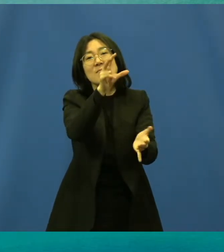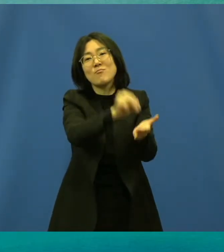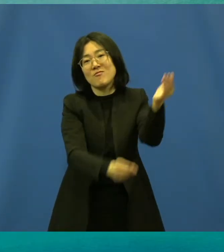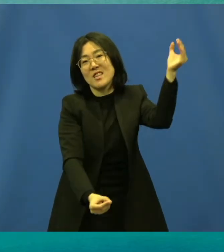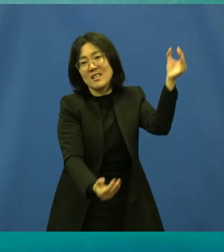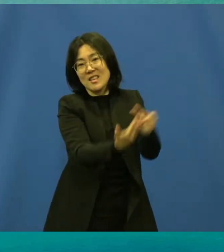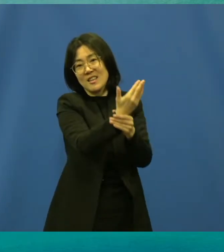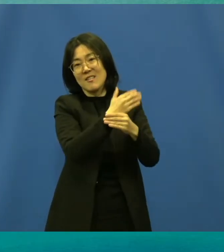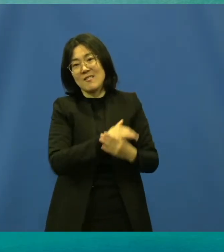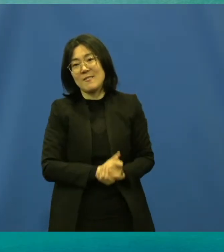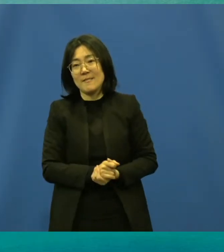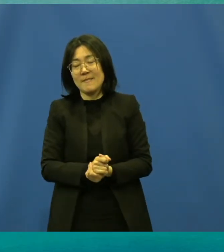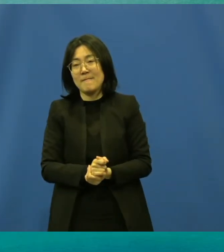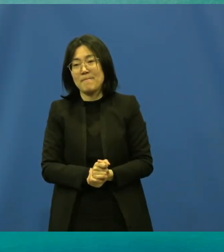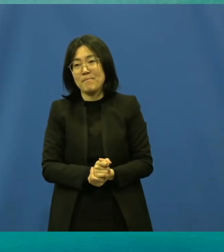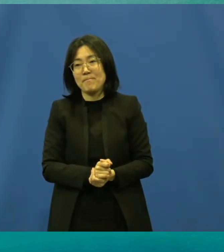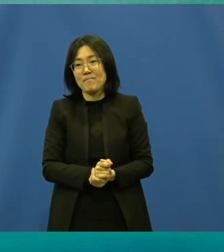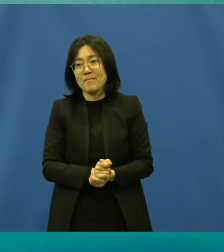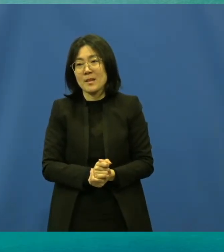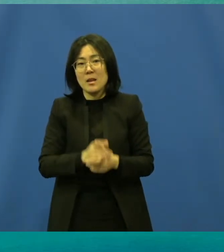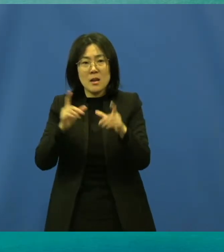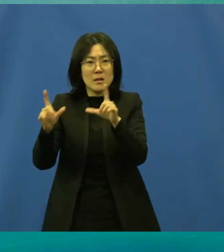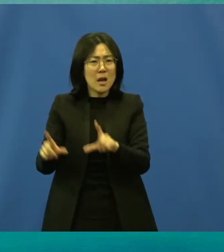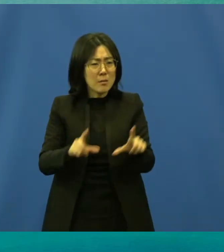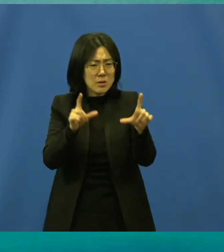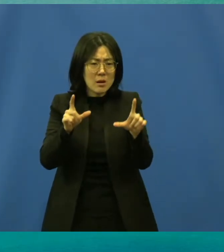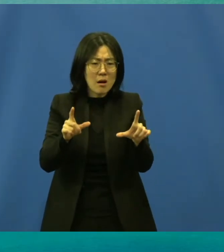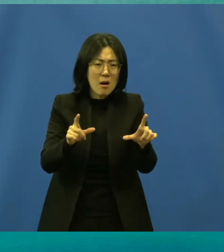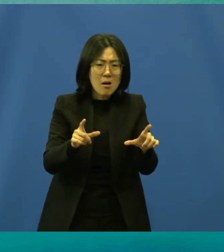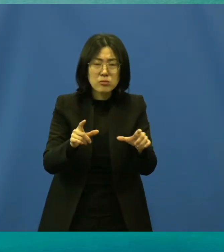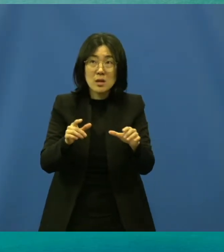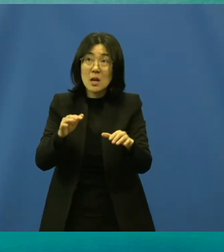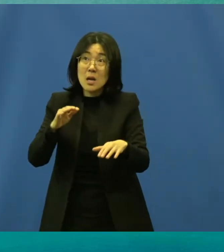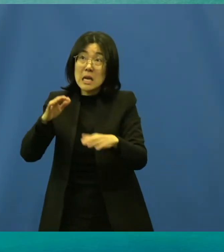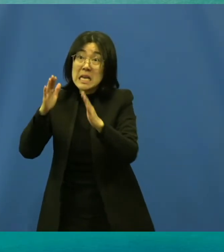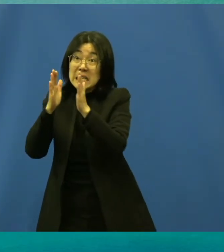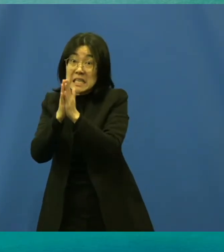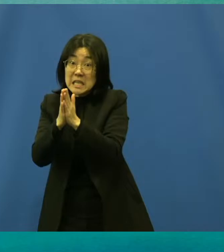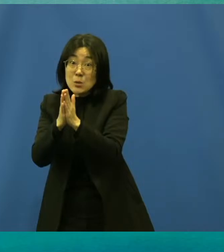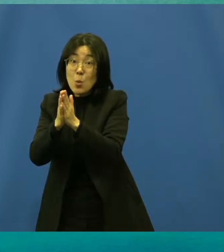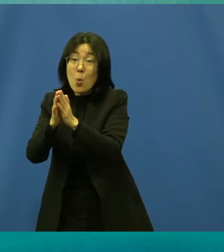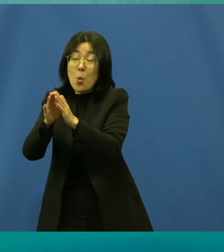뒤죽박죽 쫓기기 시작합니다. 기도가 밀리면 떠밀려 다니게 됩니다.